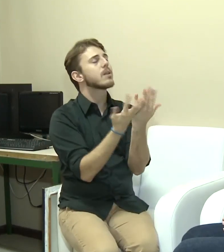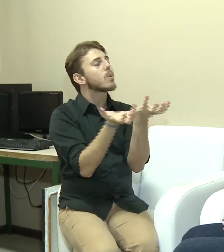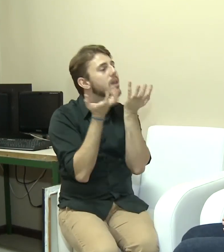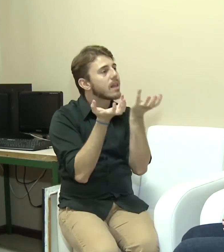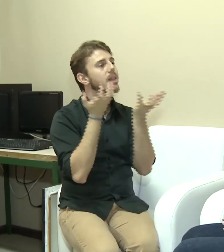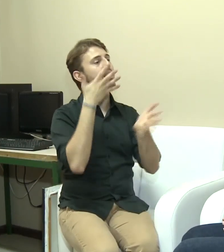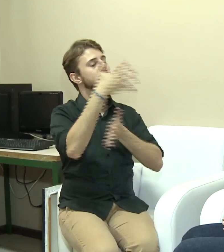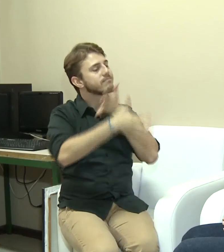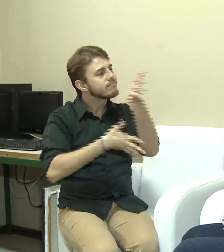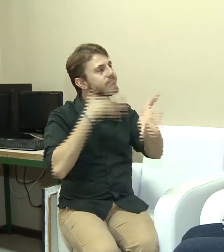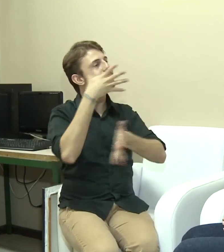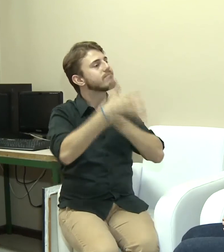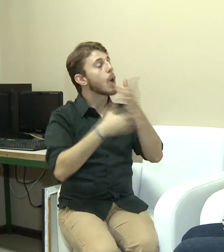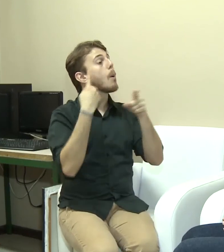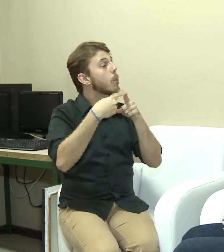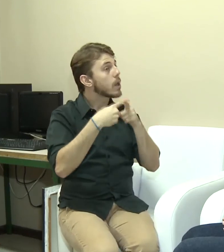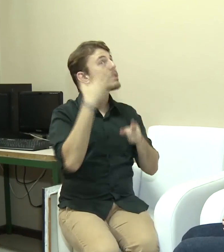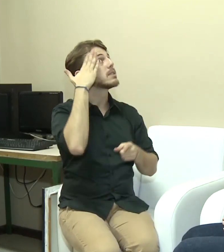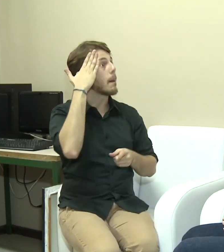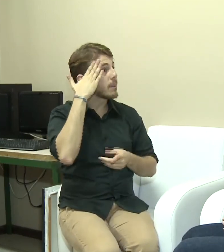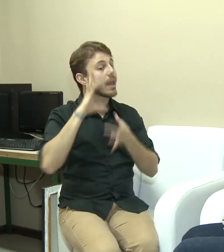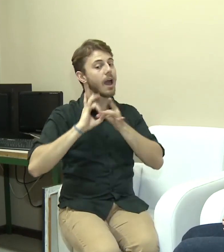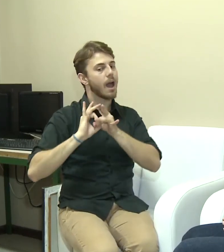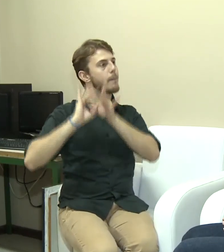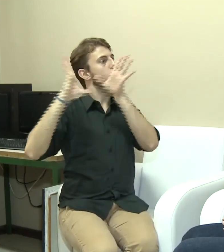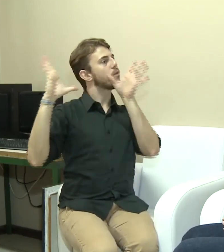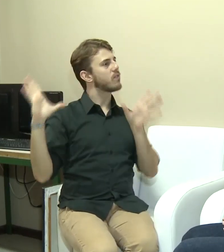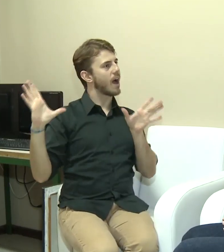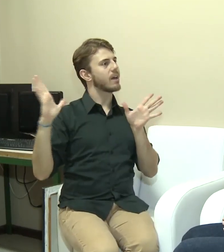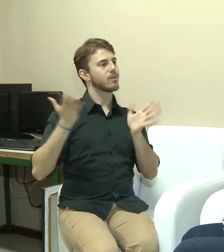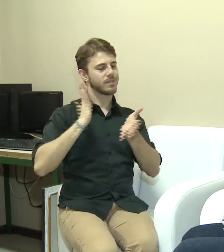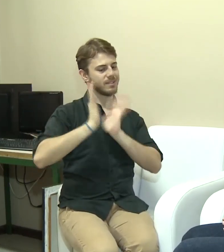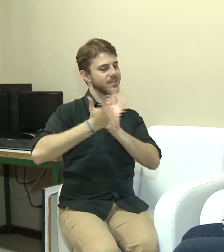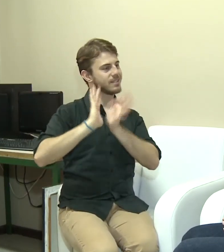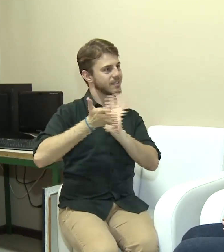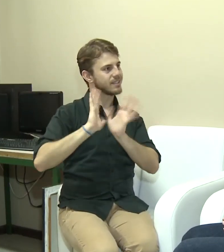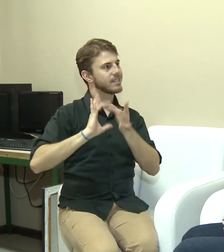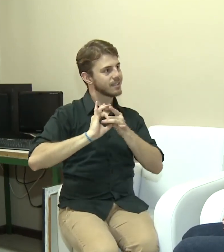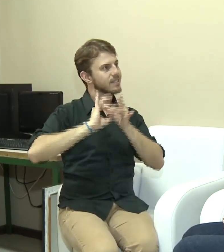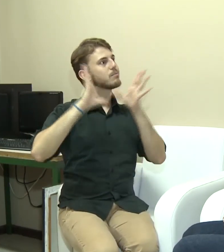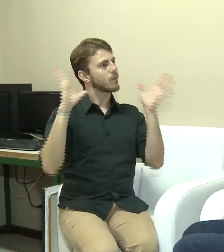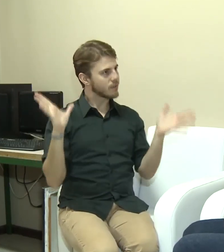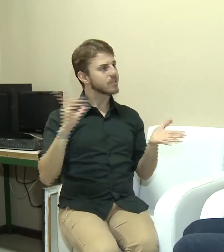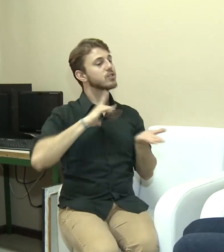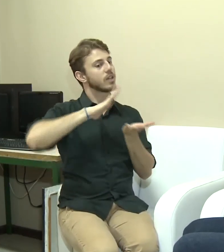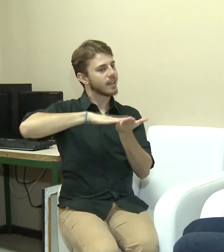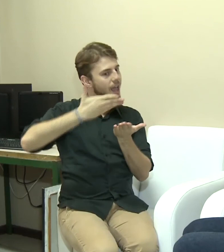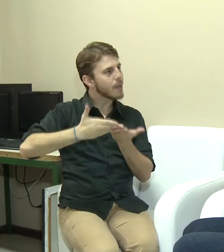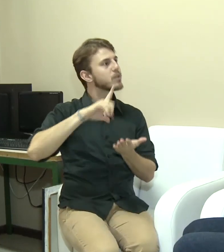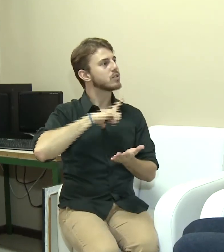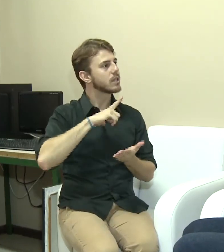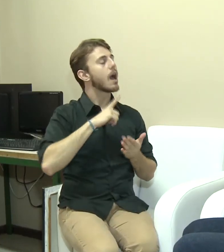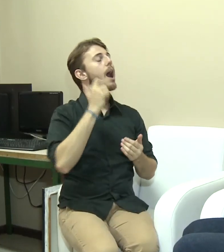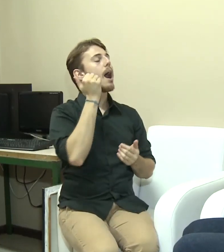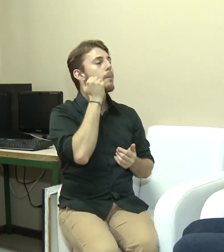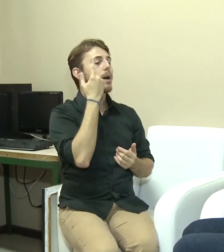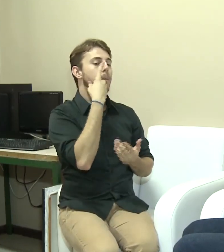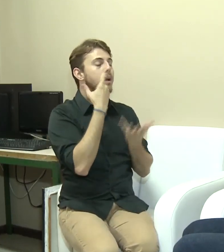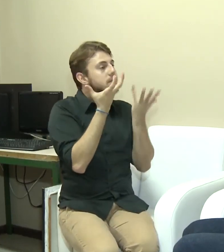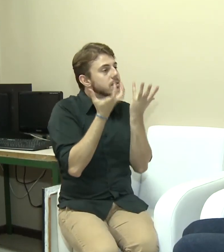ele que falava para a família que ele queria aprender sinais, ele sabia que tinha a aprovação da língua de sinais, ele fez a